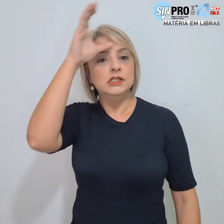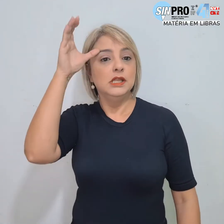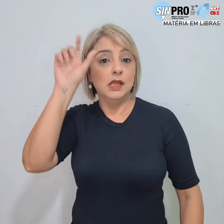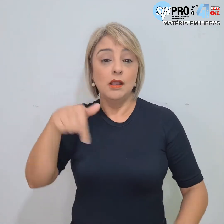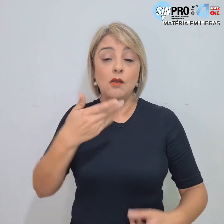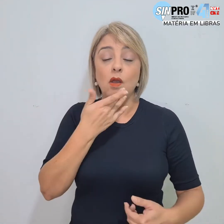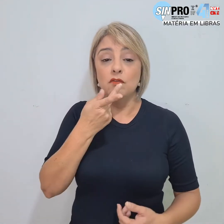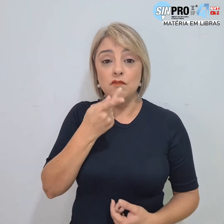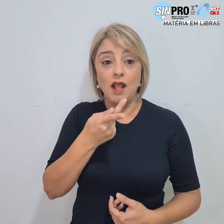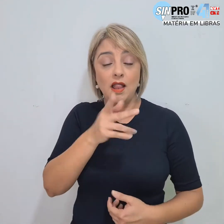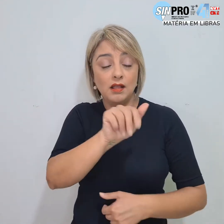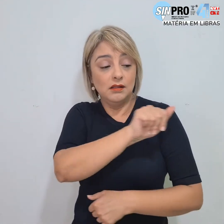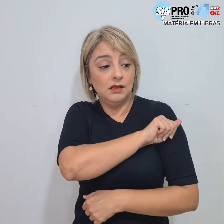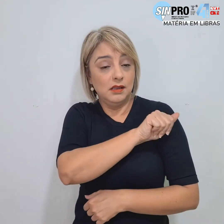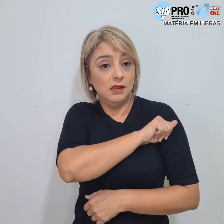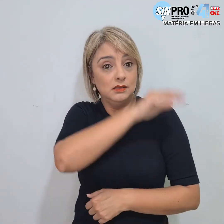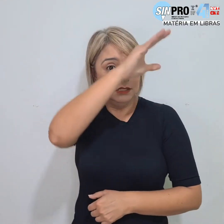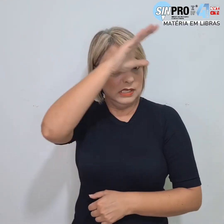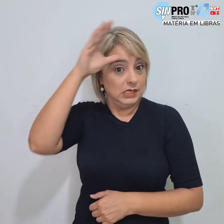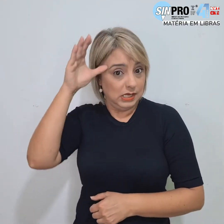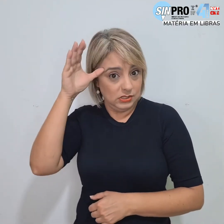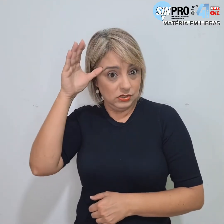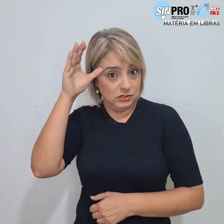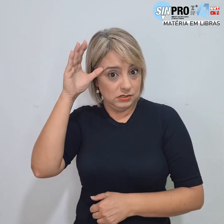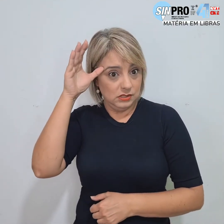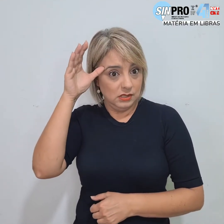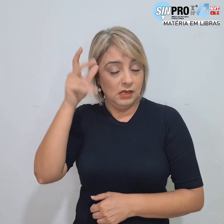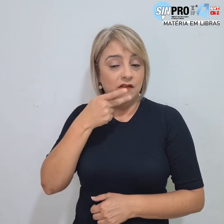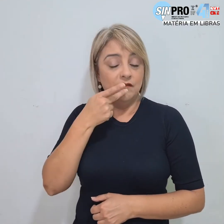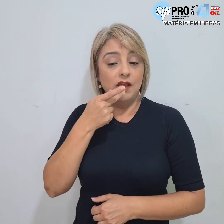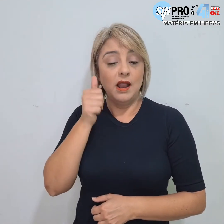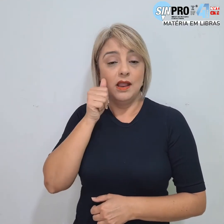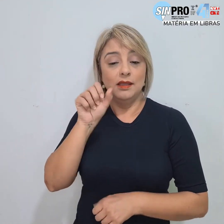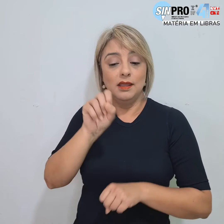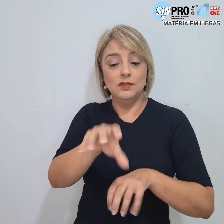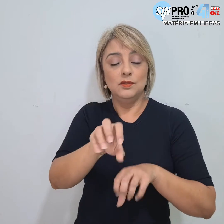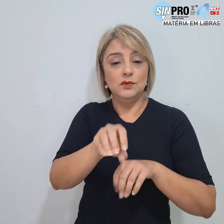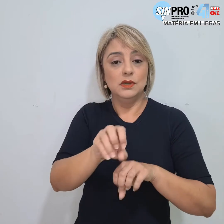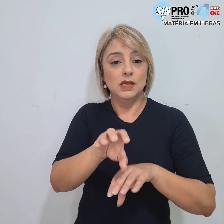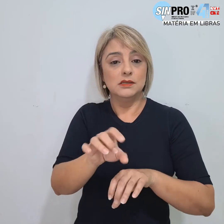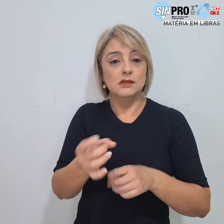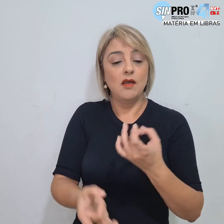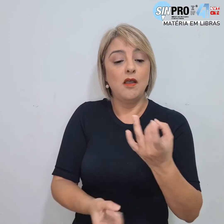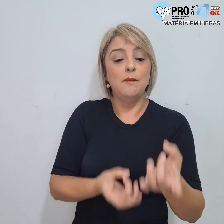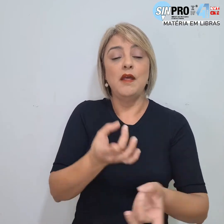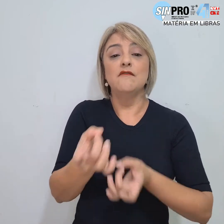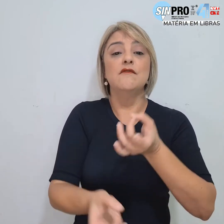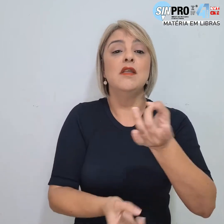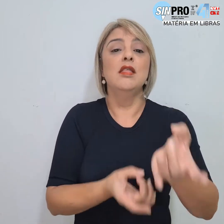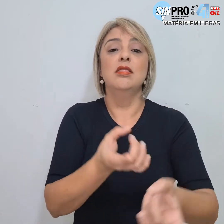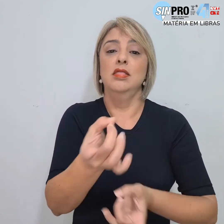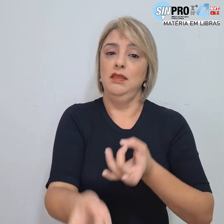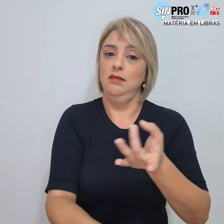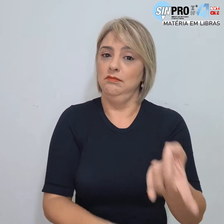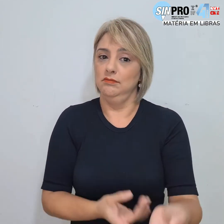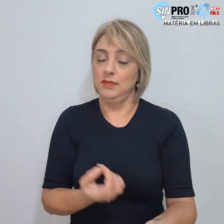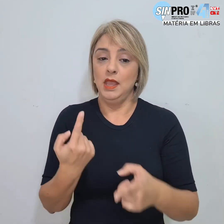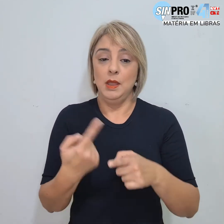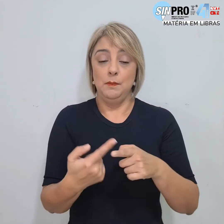Quando se chama estudantes de clientela, se está dizendo que a educação é uma mercadoria, porque